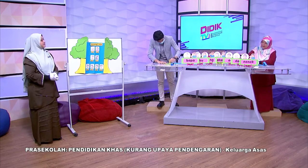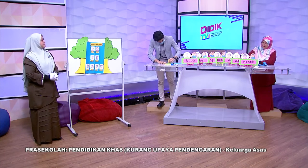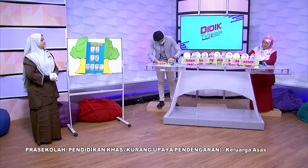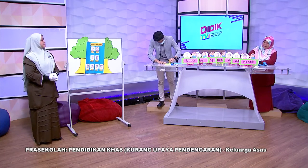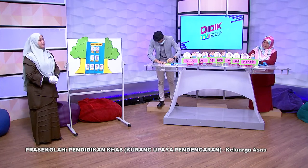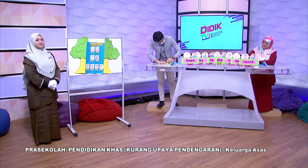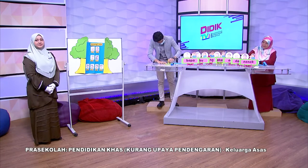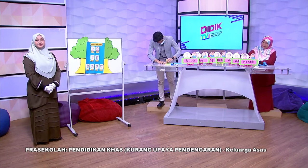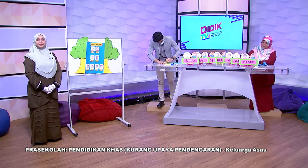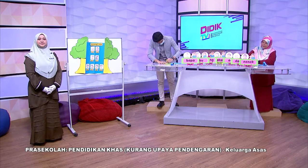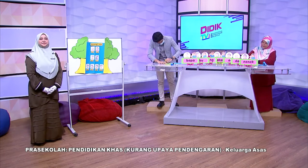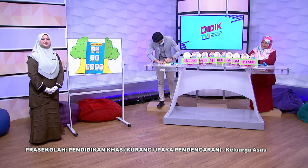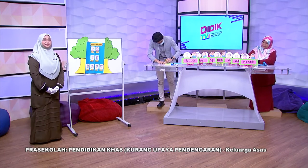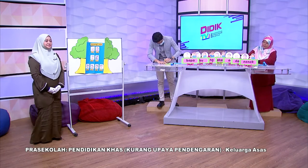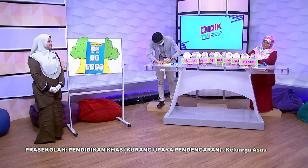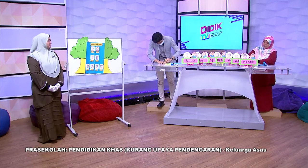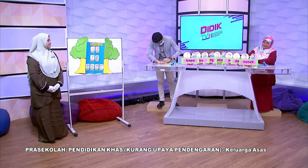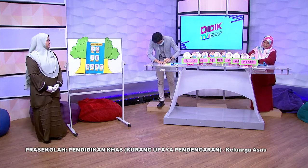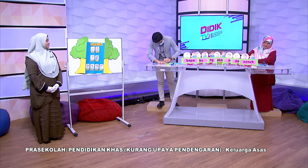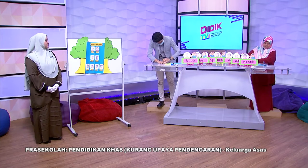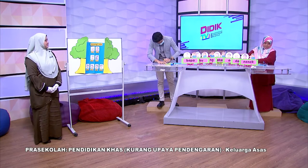kamu ih Sanken